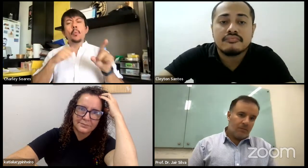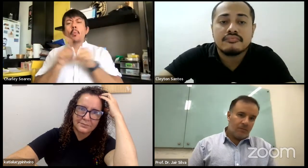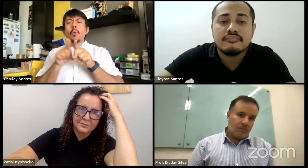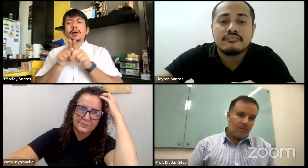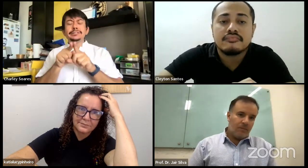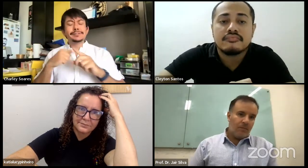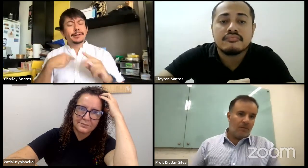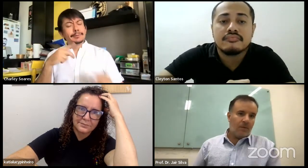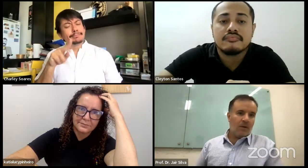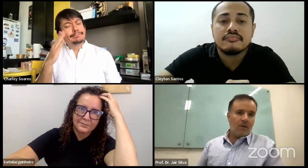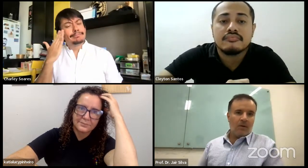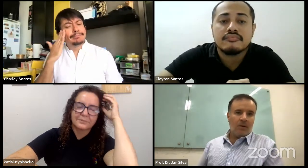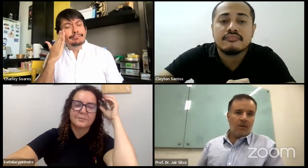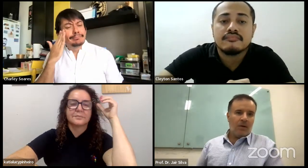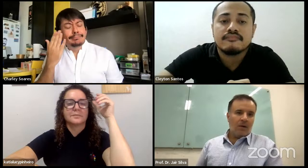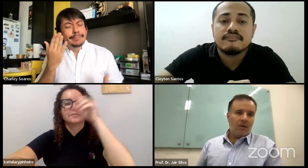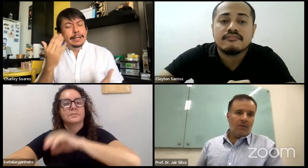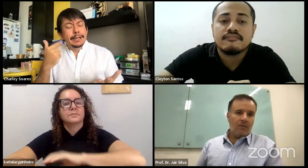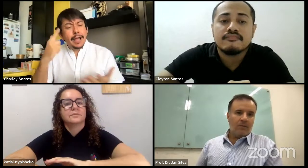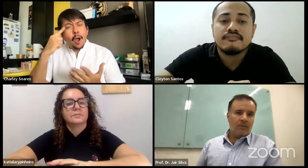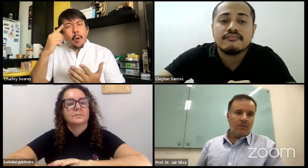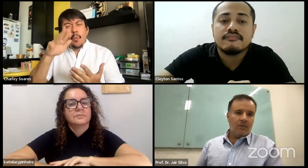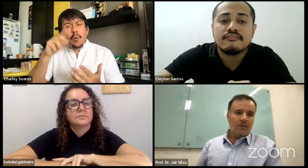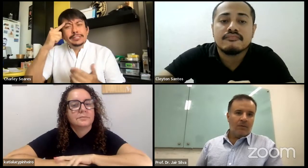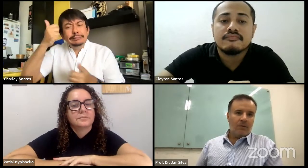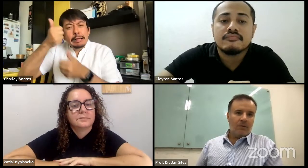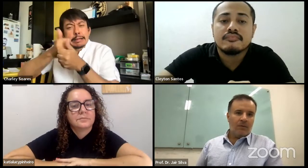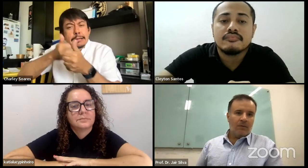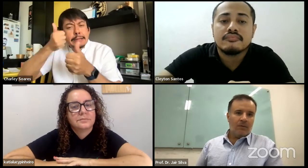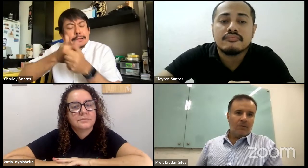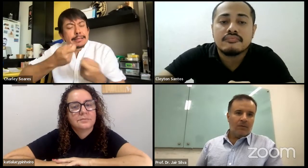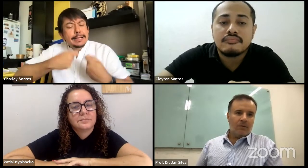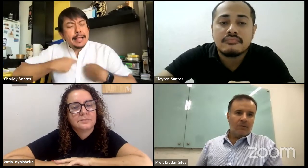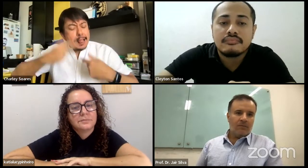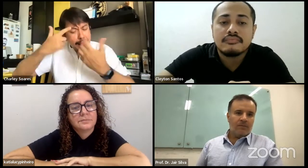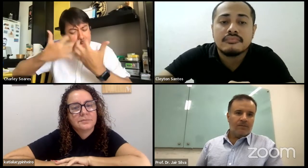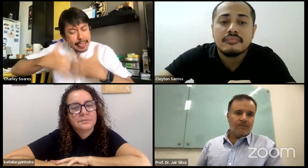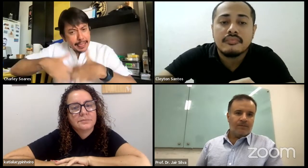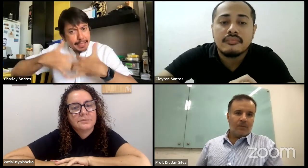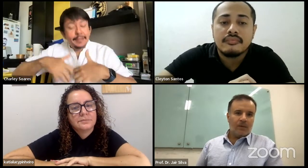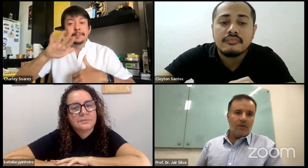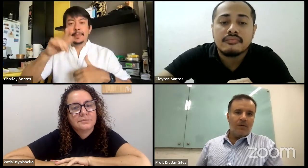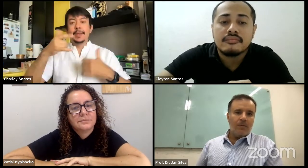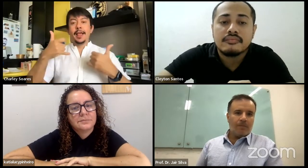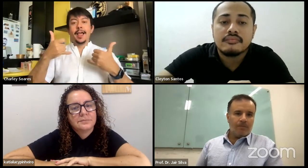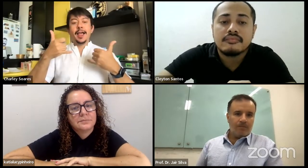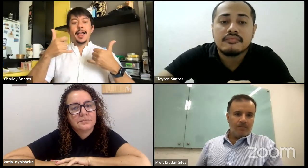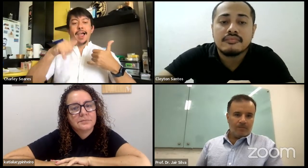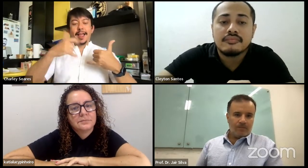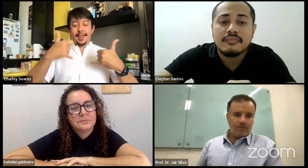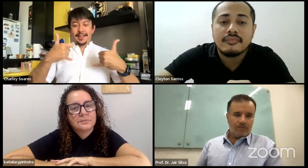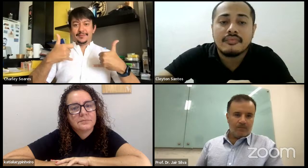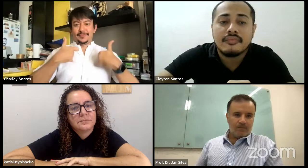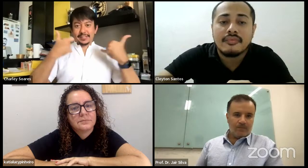os autores que aceitaram, né? Eu também não entendi,